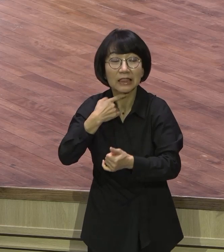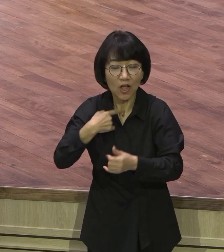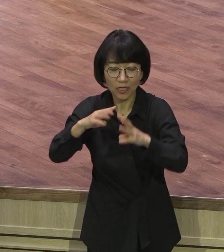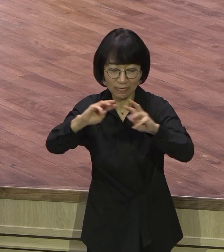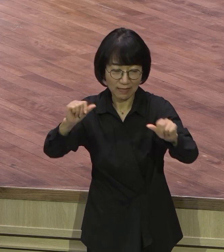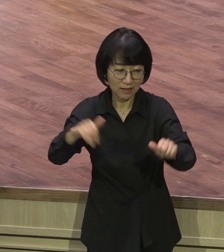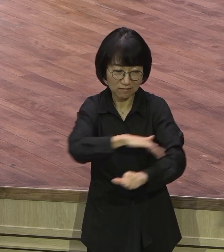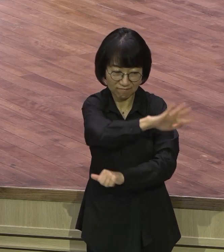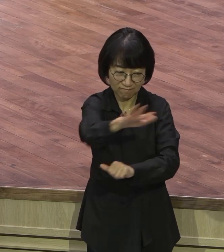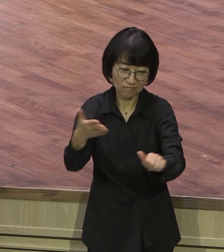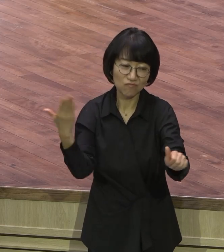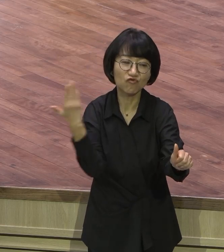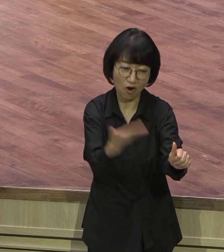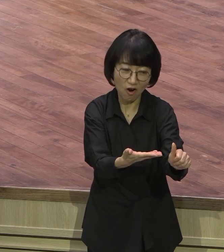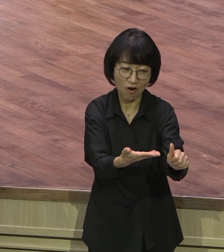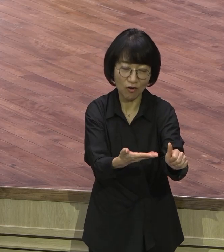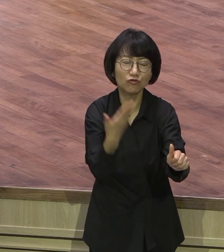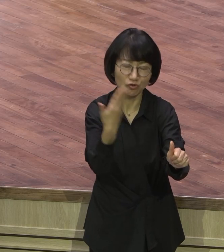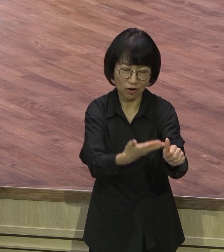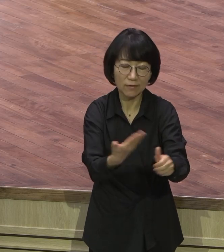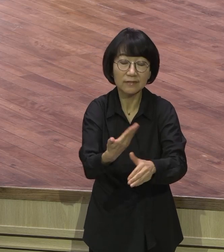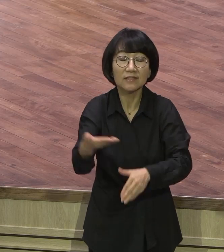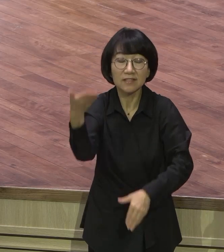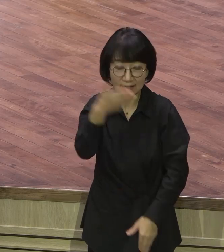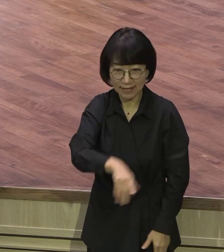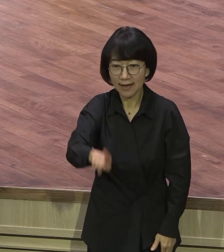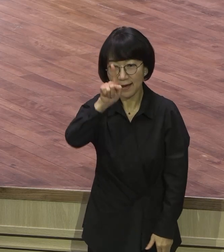그런데 문제가 하나 있어요.